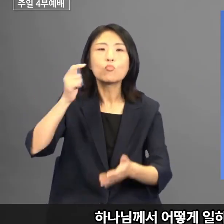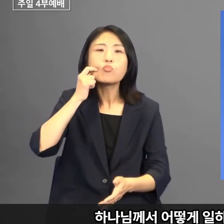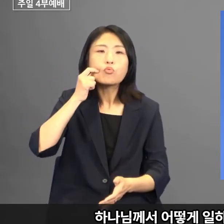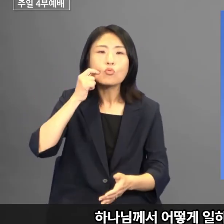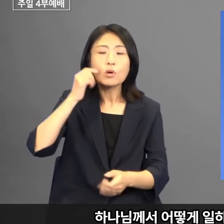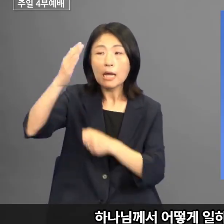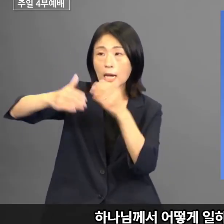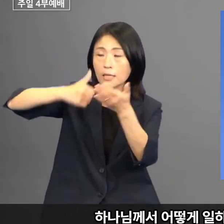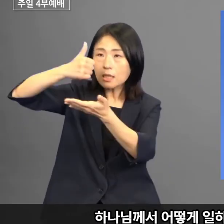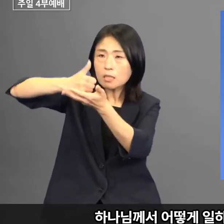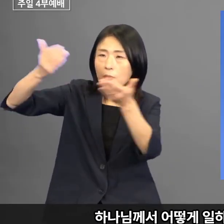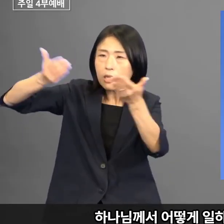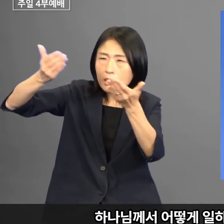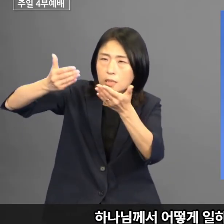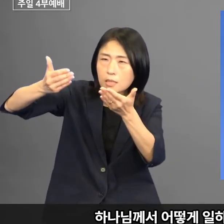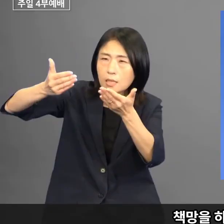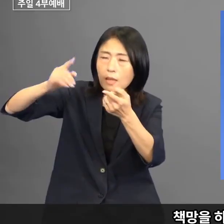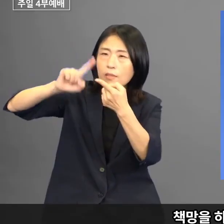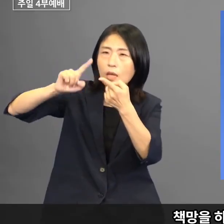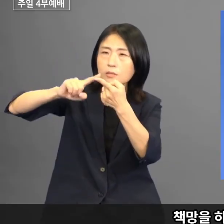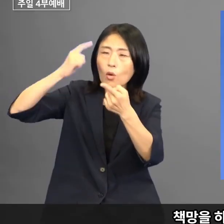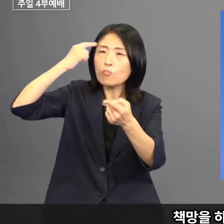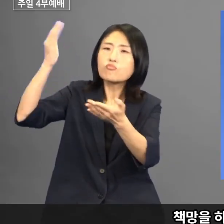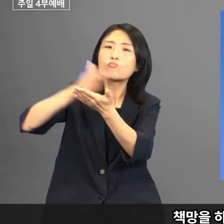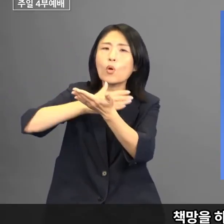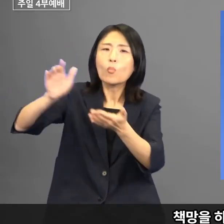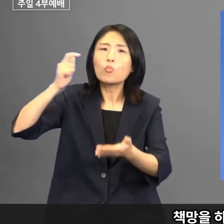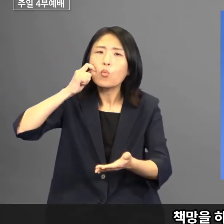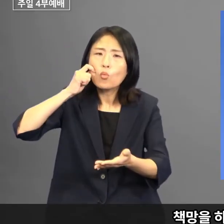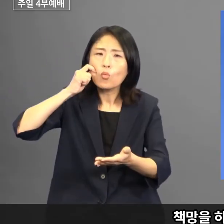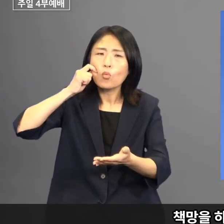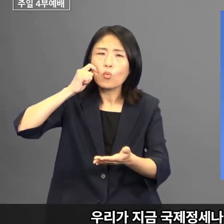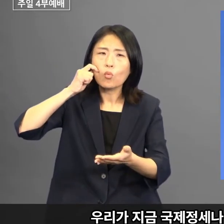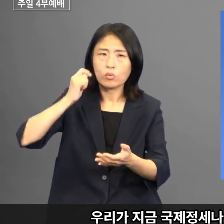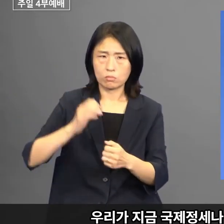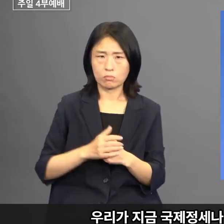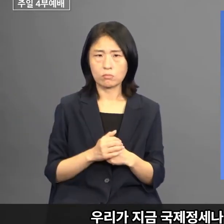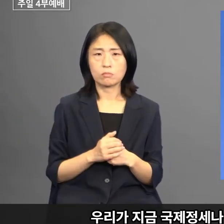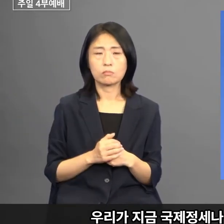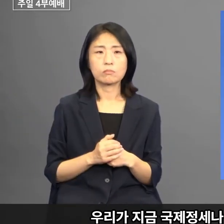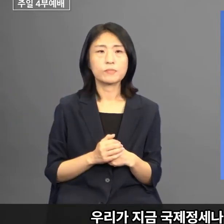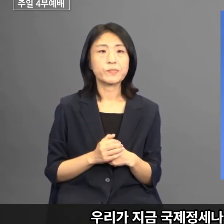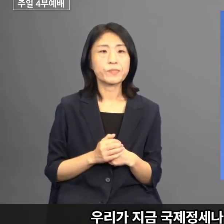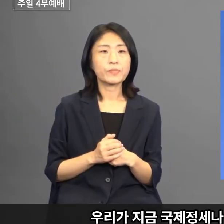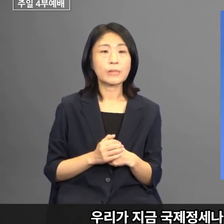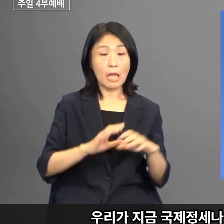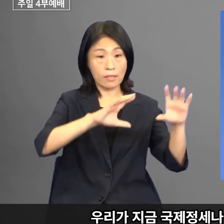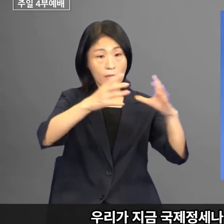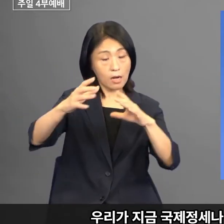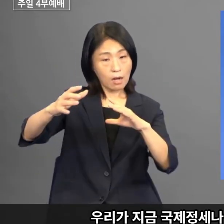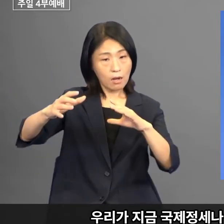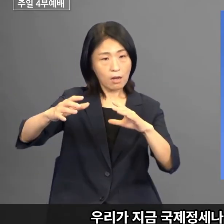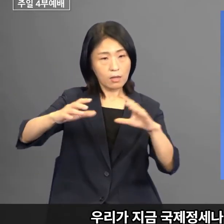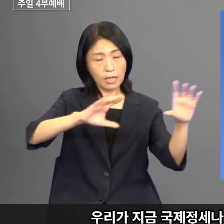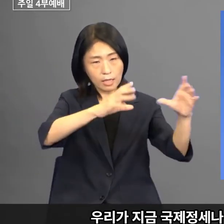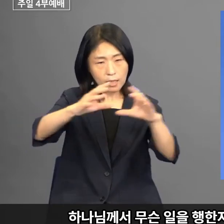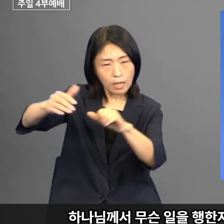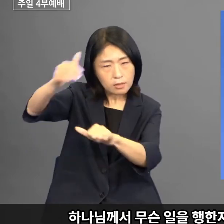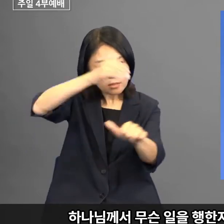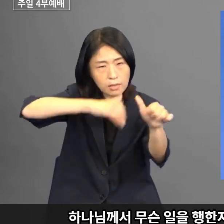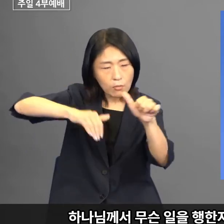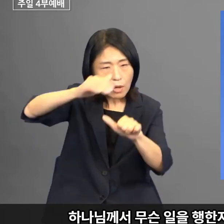하나님께서 어떻게 일하신지를 왜 알지 못하느냐? 책망을 하시는 거예요. 우리가 지금 국제 정세나 여러 가지 기도하는